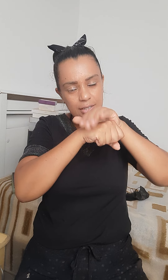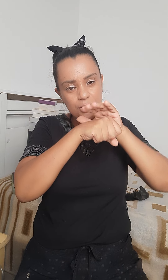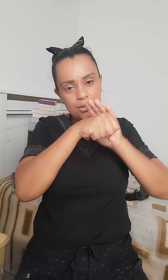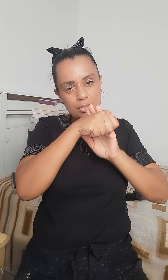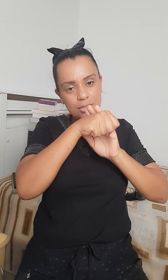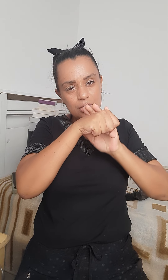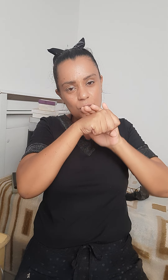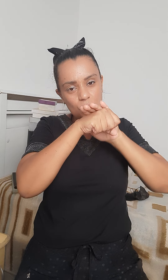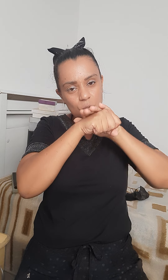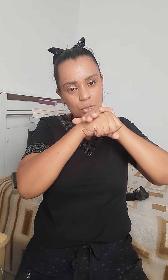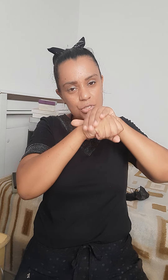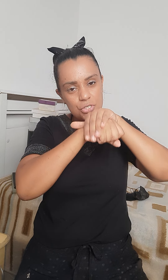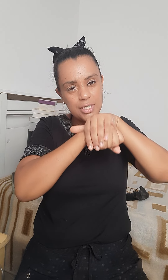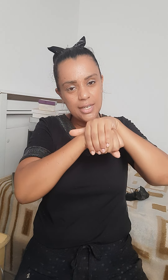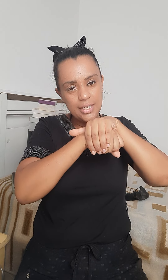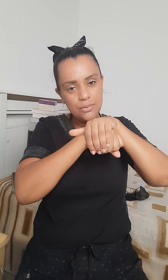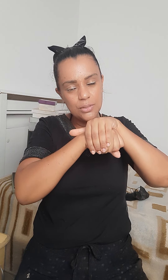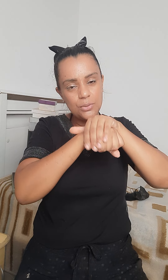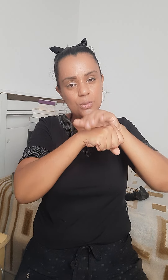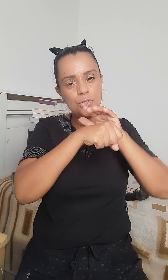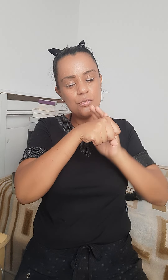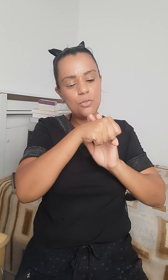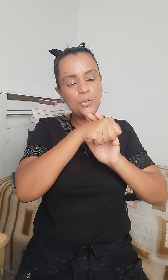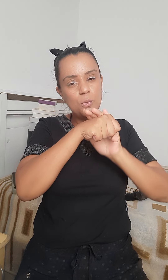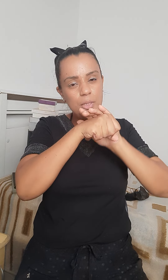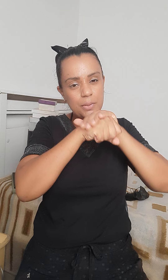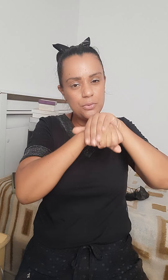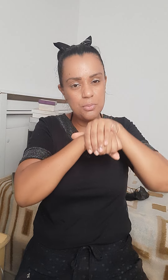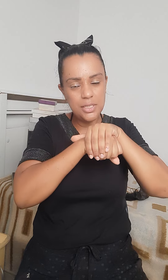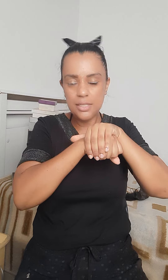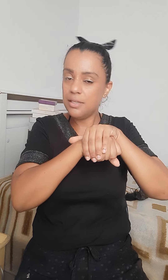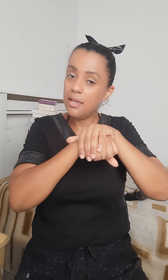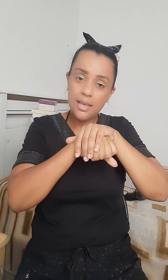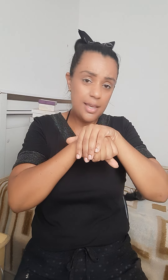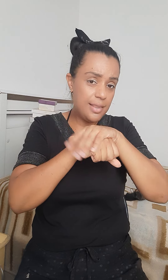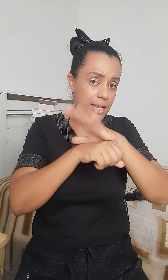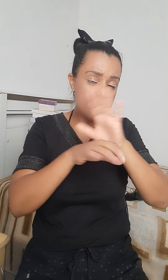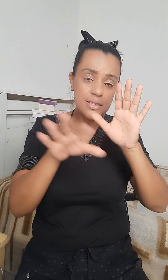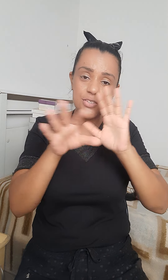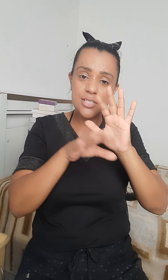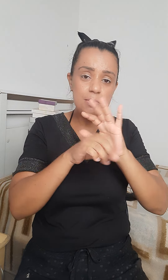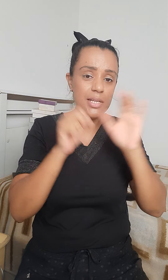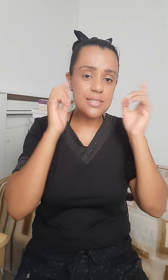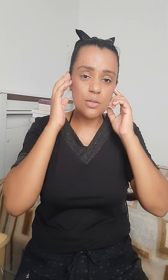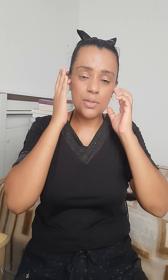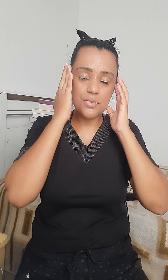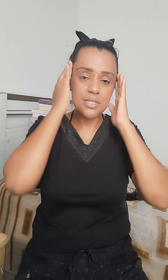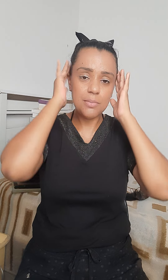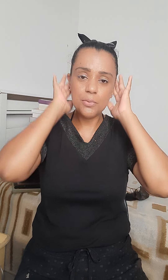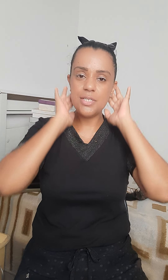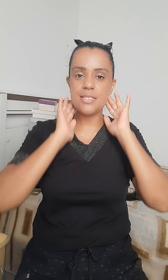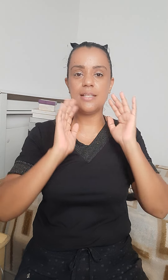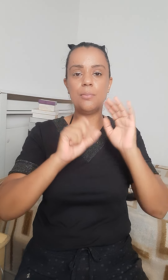ó. Noite, tá caindo a noite, vou me cobrir para dormir. É técnicas de assimilação para você memorizar, tá bom?